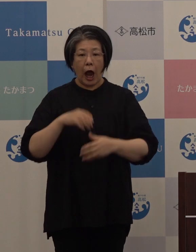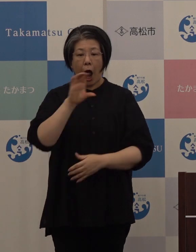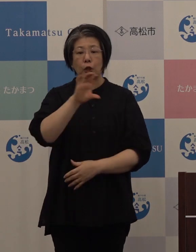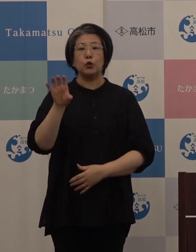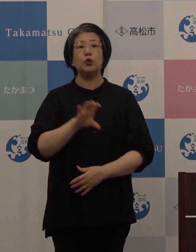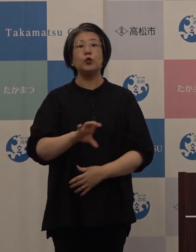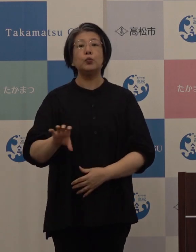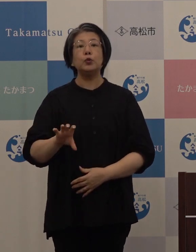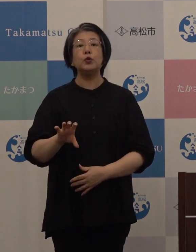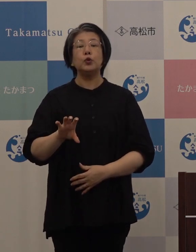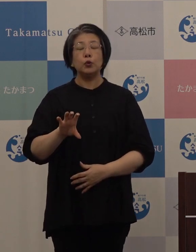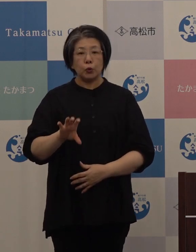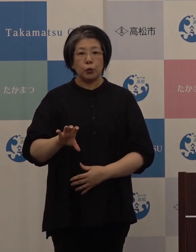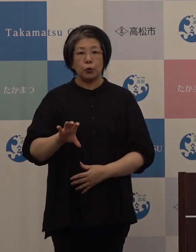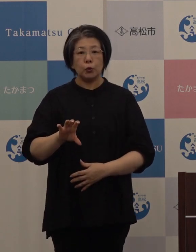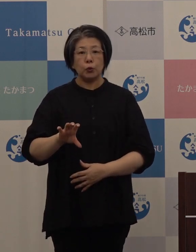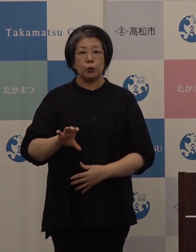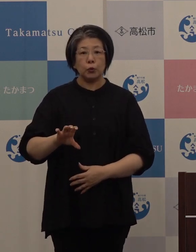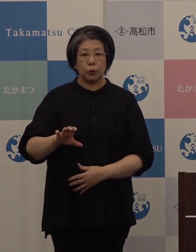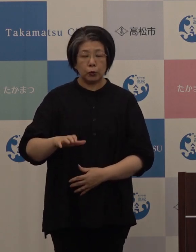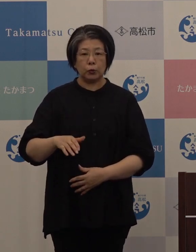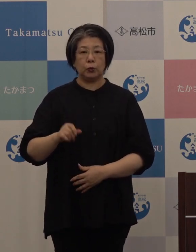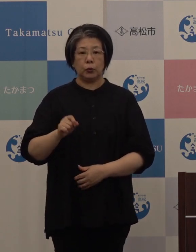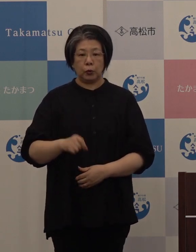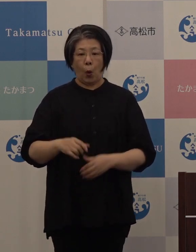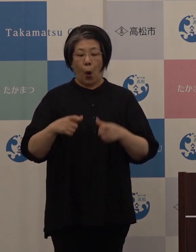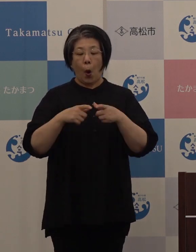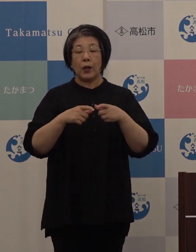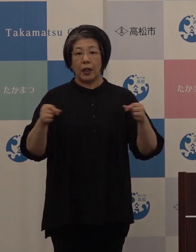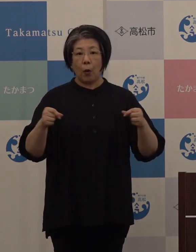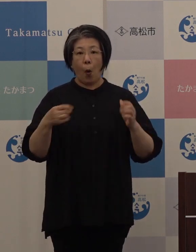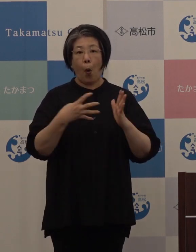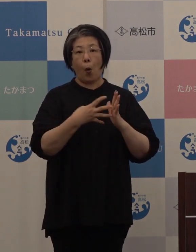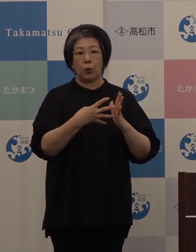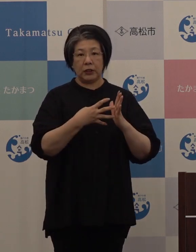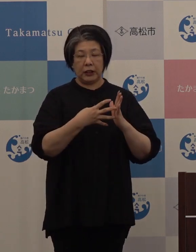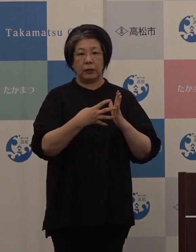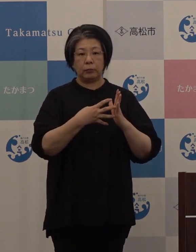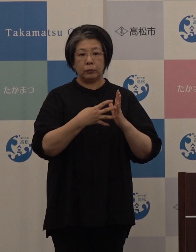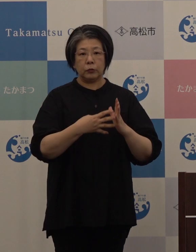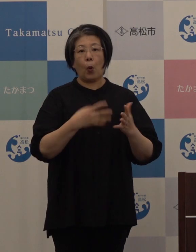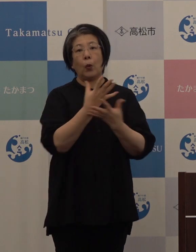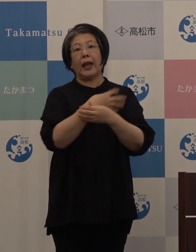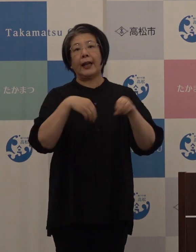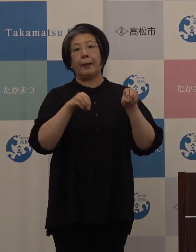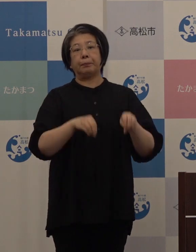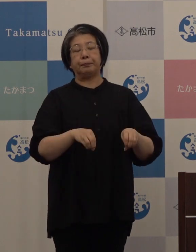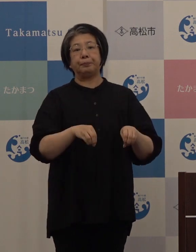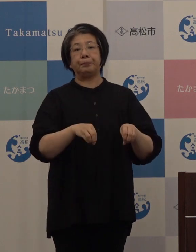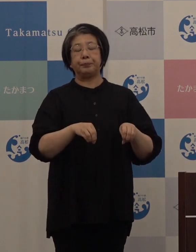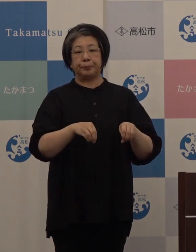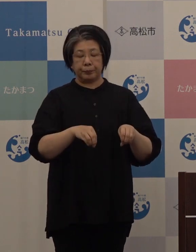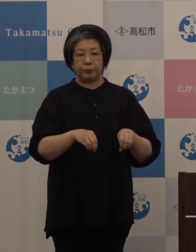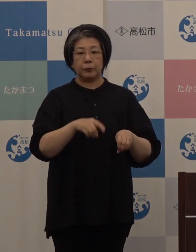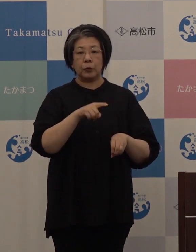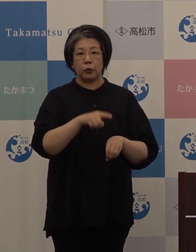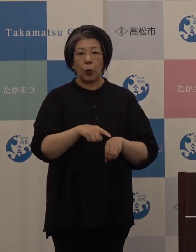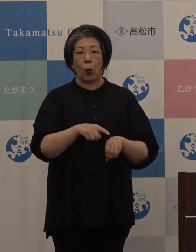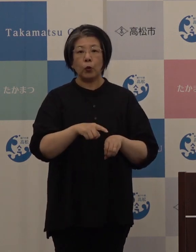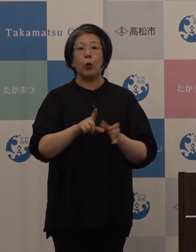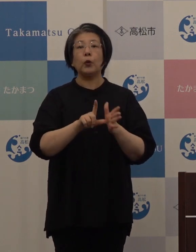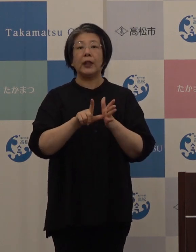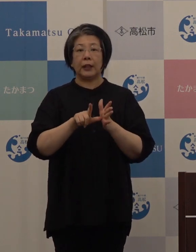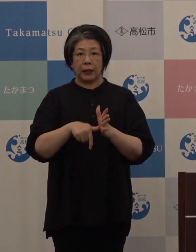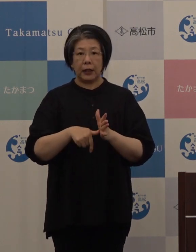掛けます日本法人の ZBC ジャパンと包括協定を締結いたしております。その締結式で本